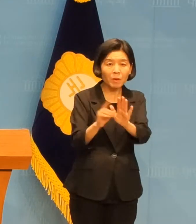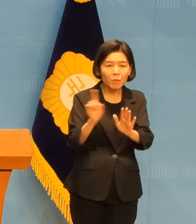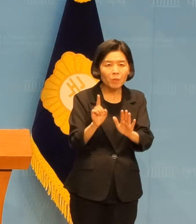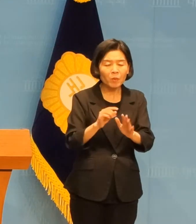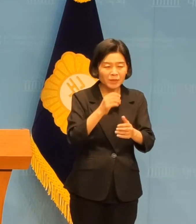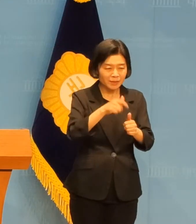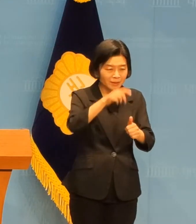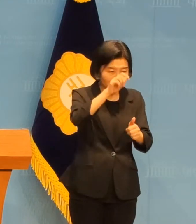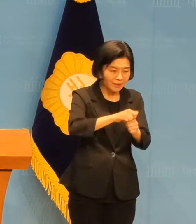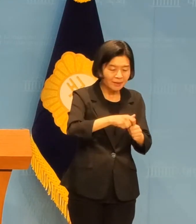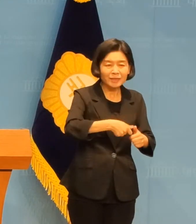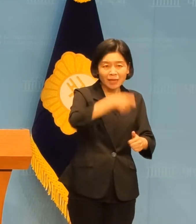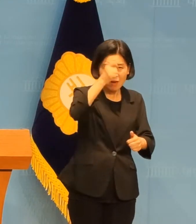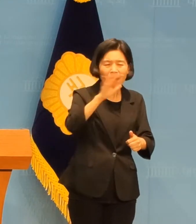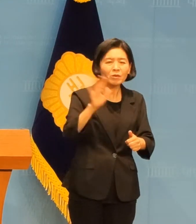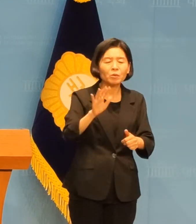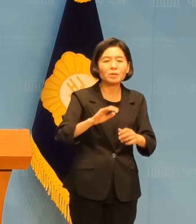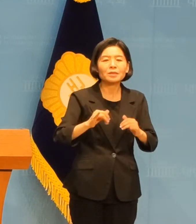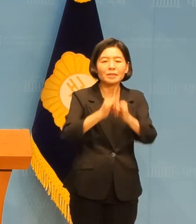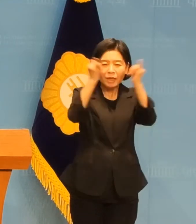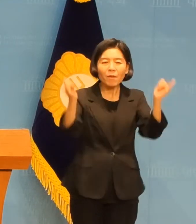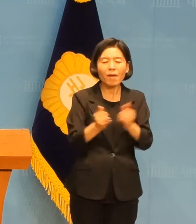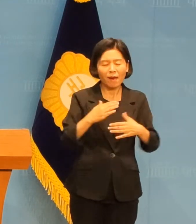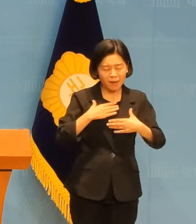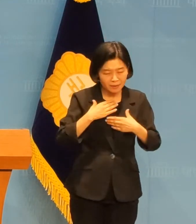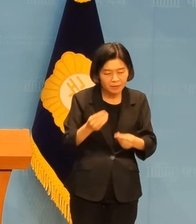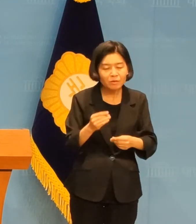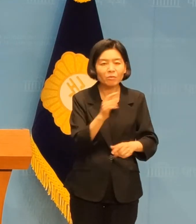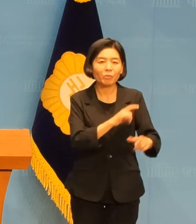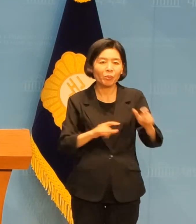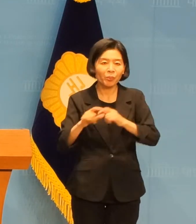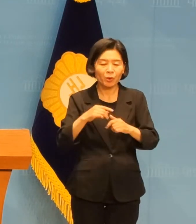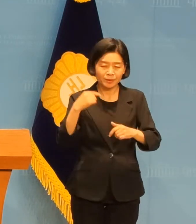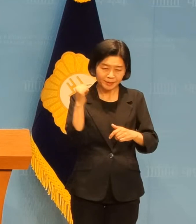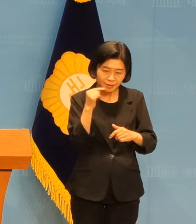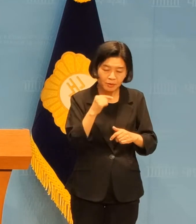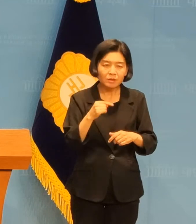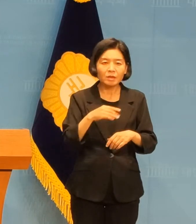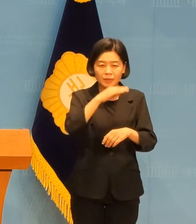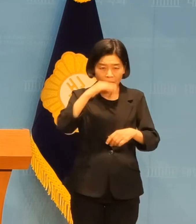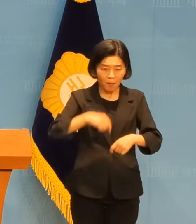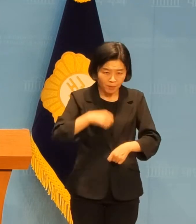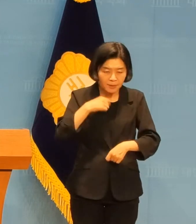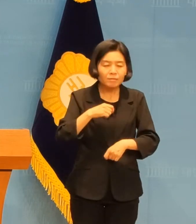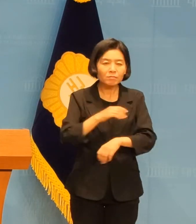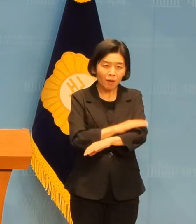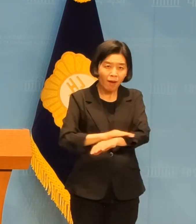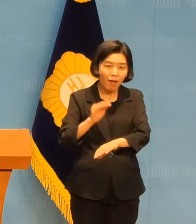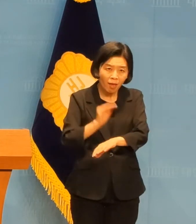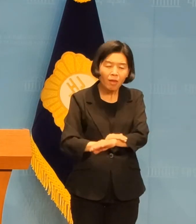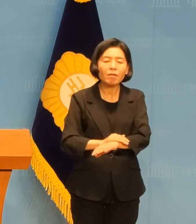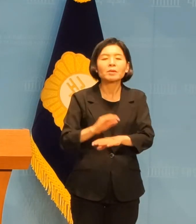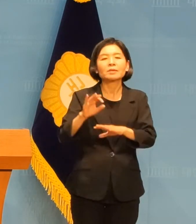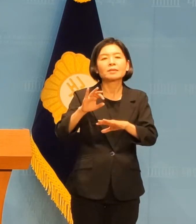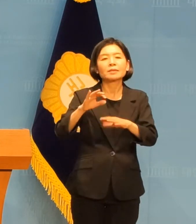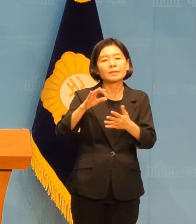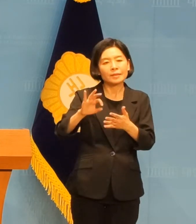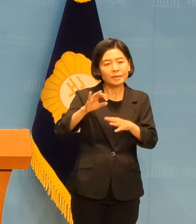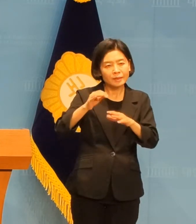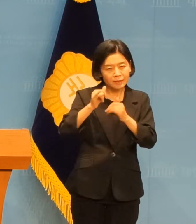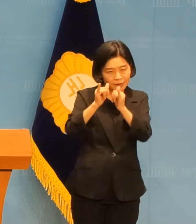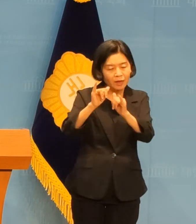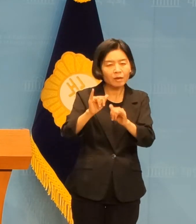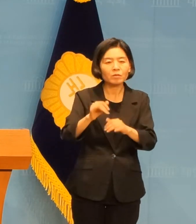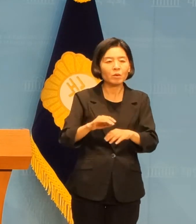사회적 안전망 강화와 정의로운 형벌 시스템을 통해 실현되어야 합니다. 전 세계적으로 사형제